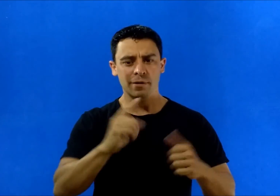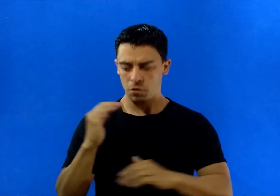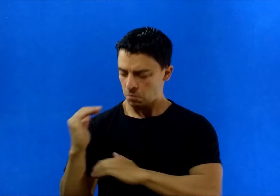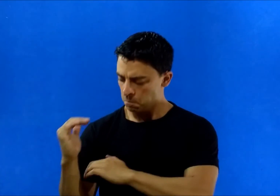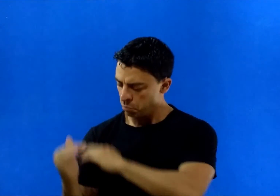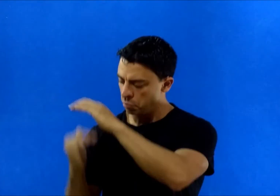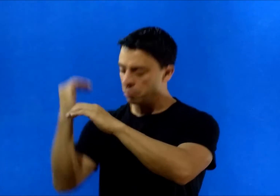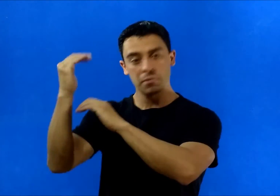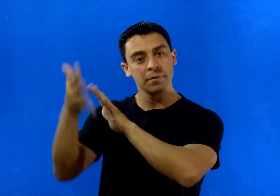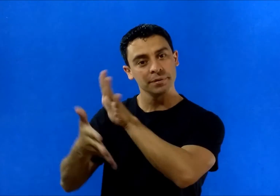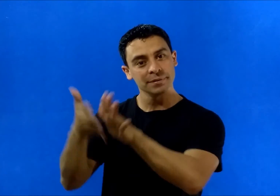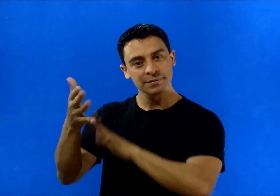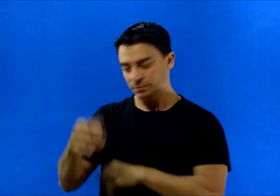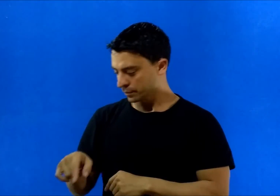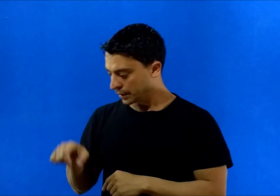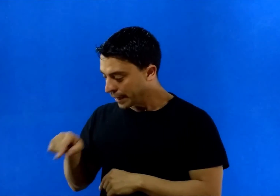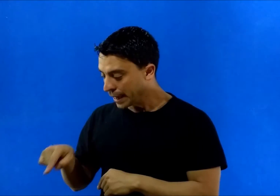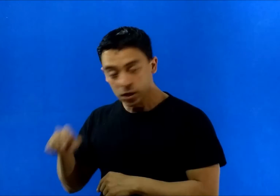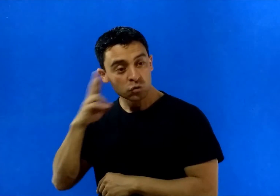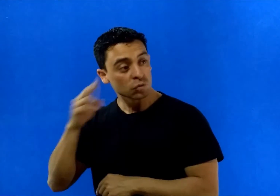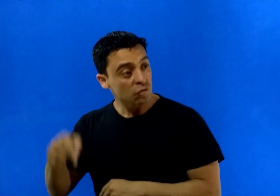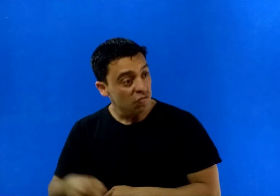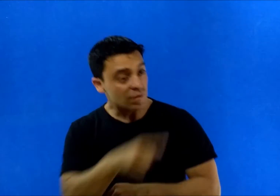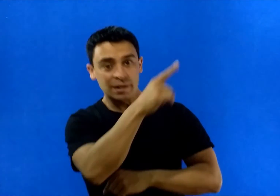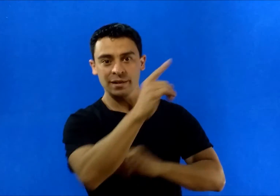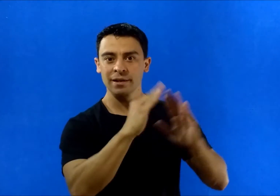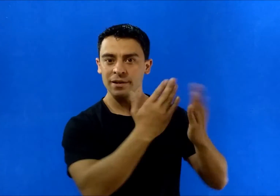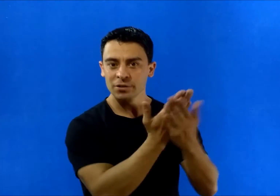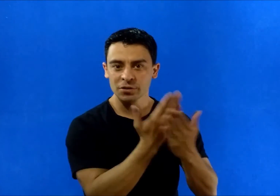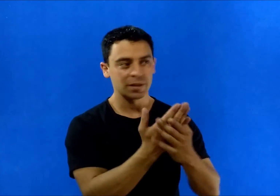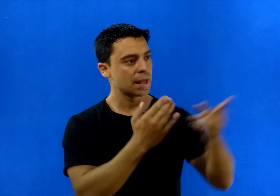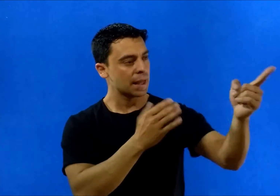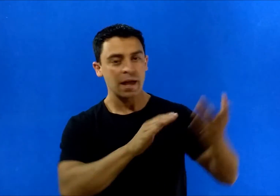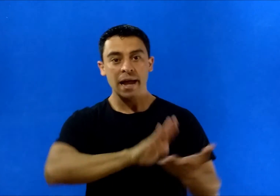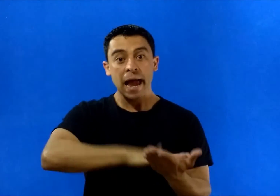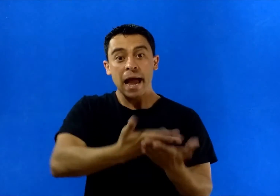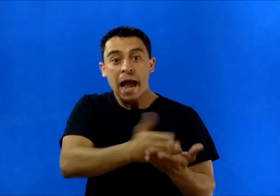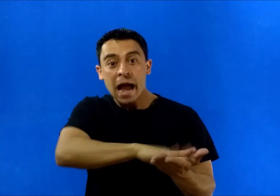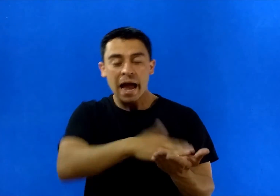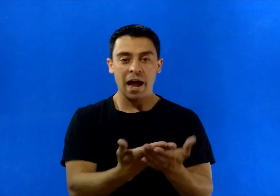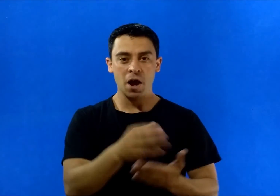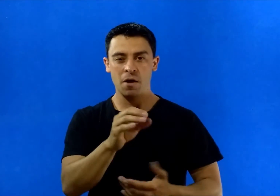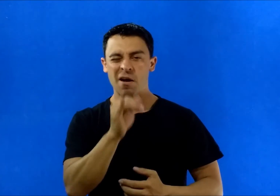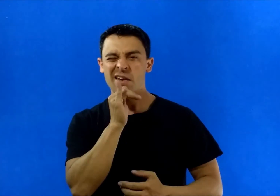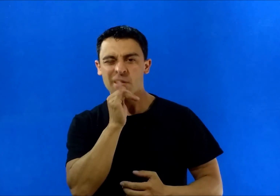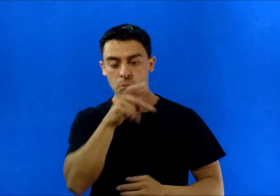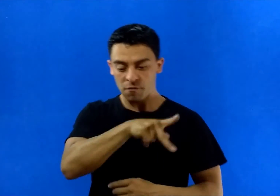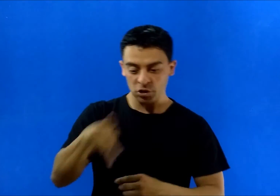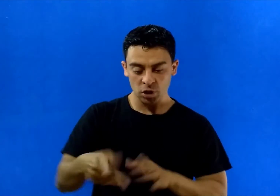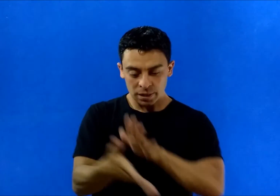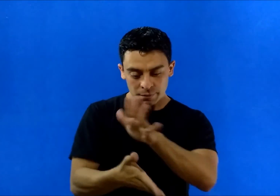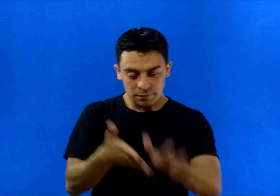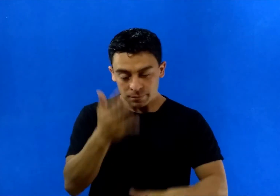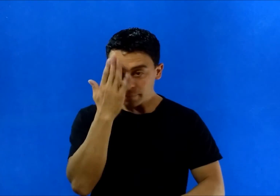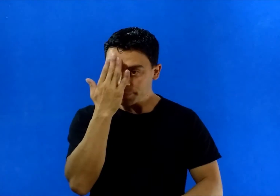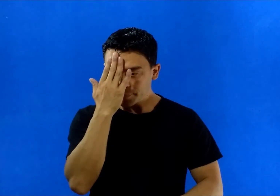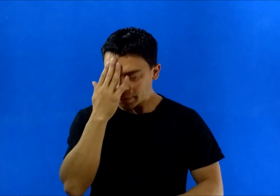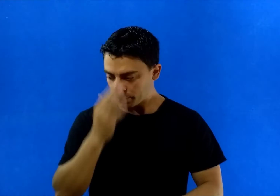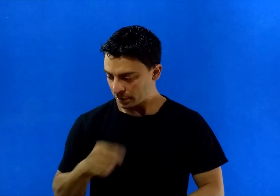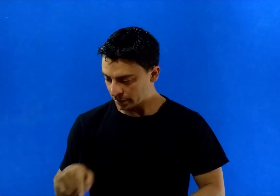consegue aprender, consegue ter um progresso na língua de sinais. Ele vai lá na escola tem um intérprete. Por exemplo, o professor